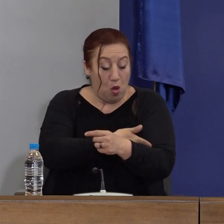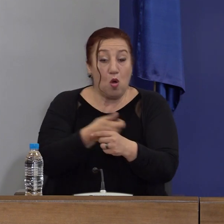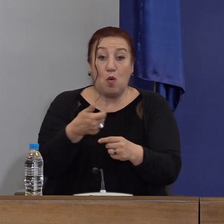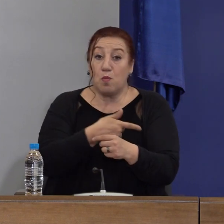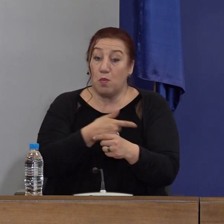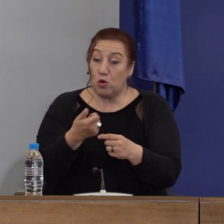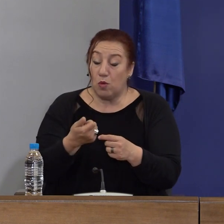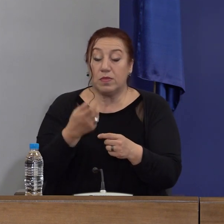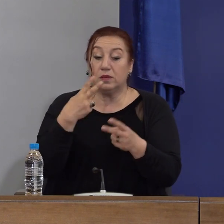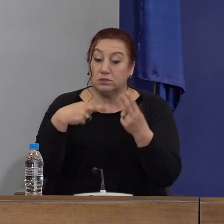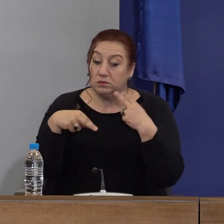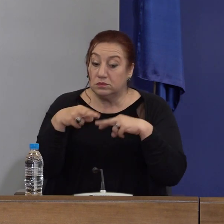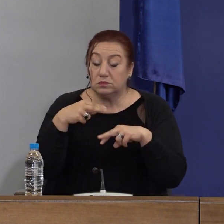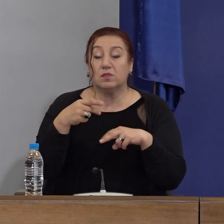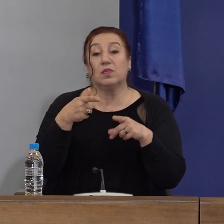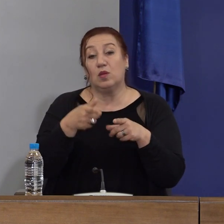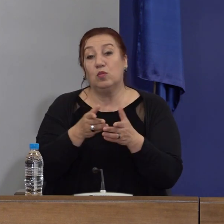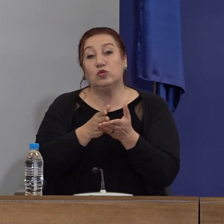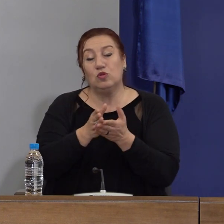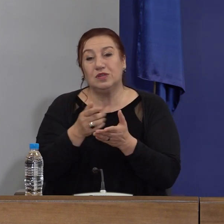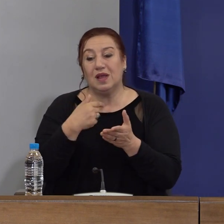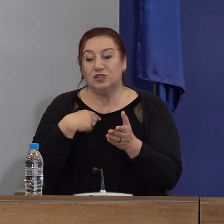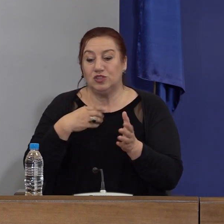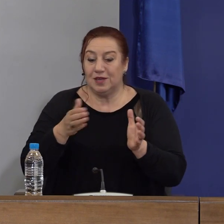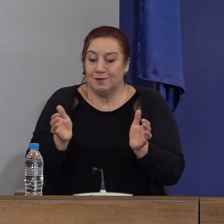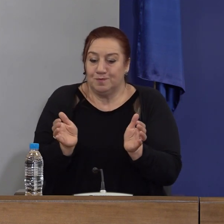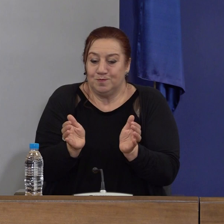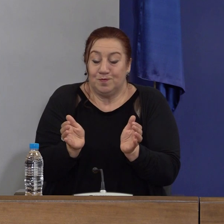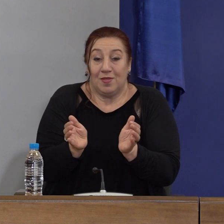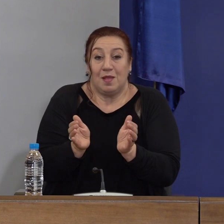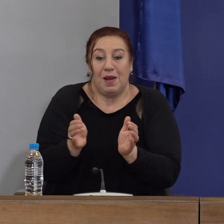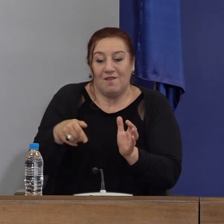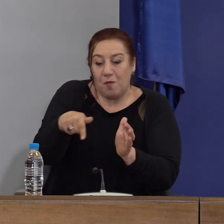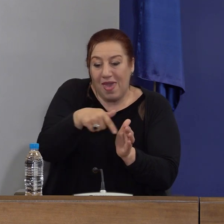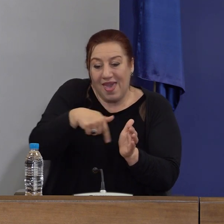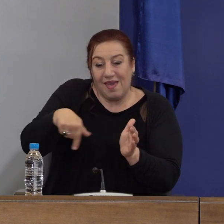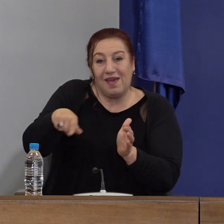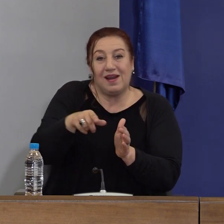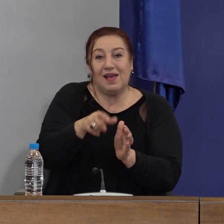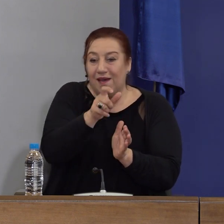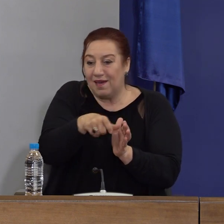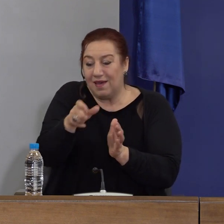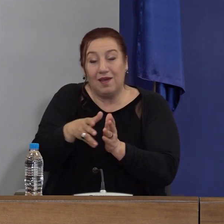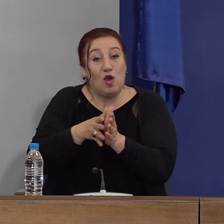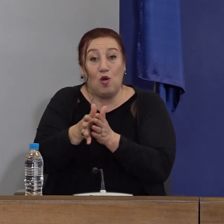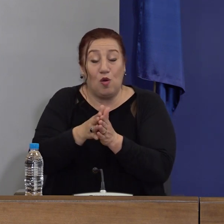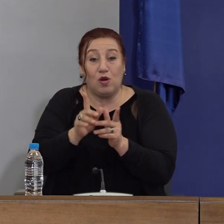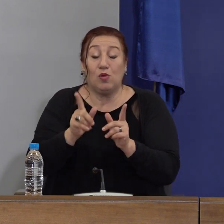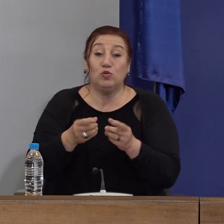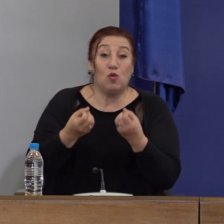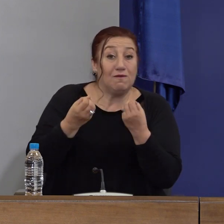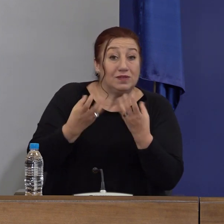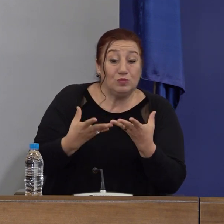и по този начин се свива обръча от хора, които са възможни